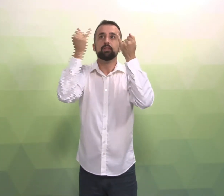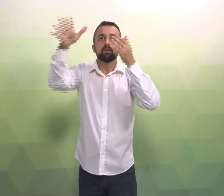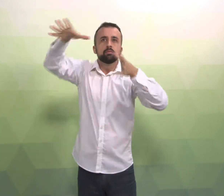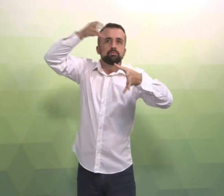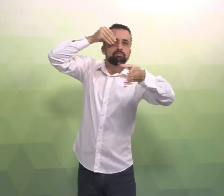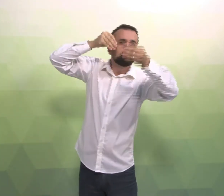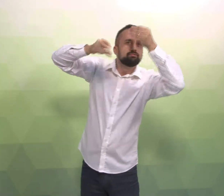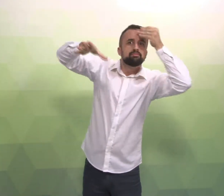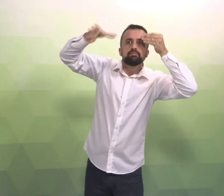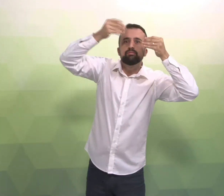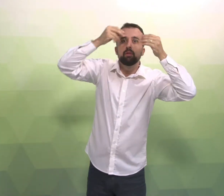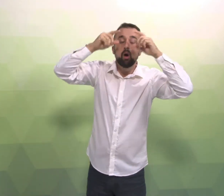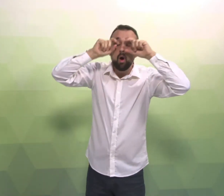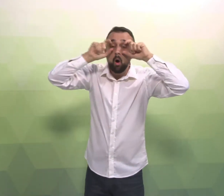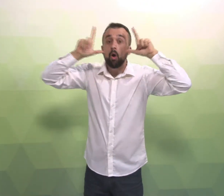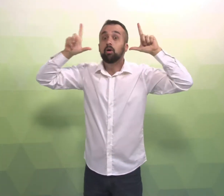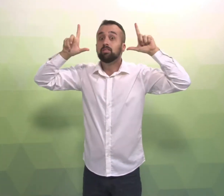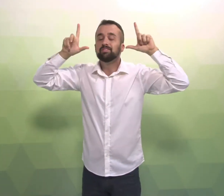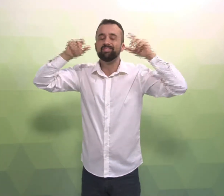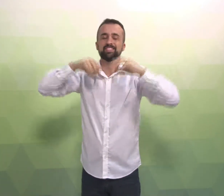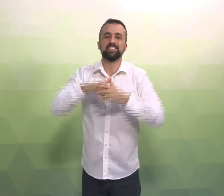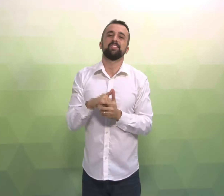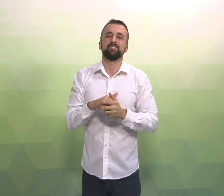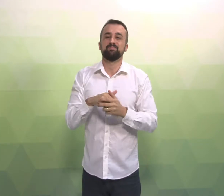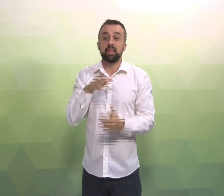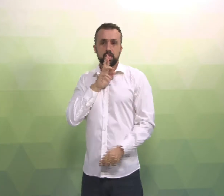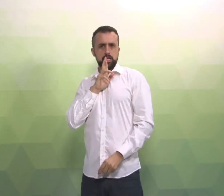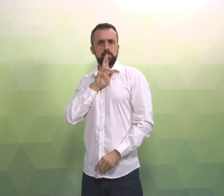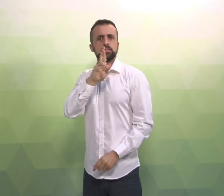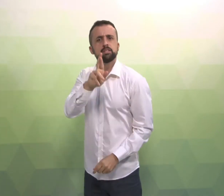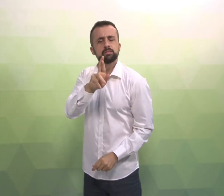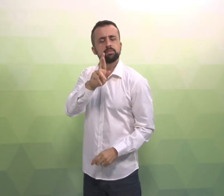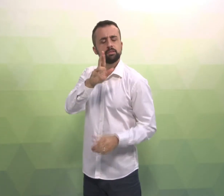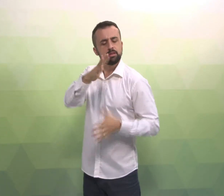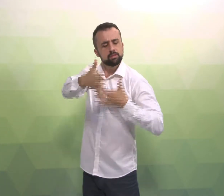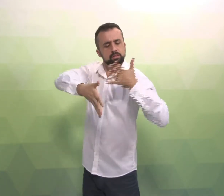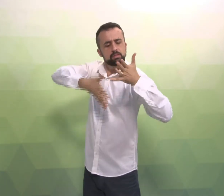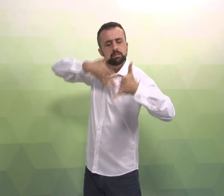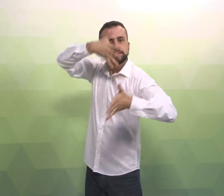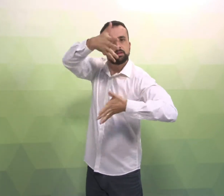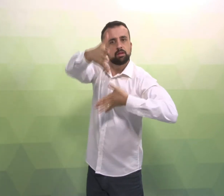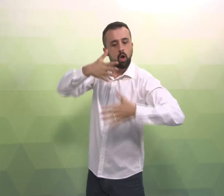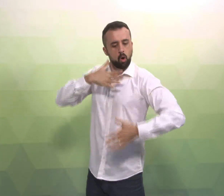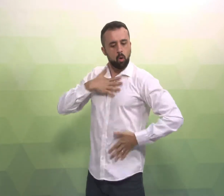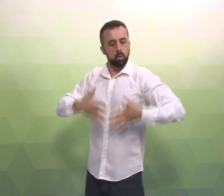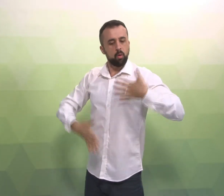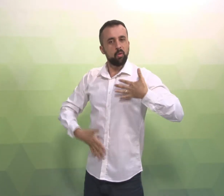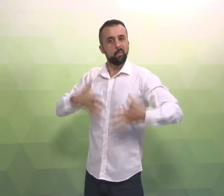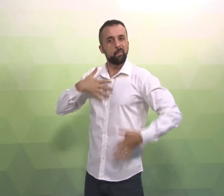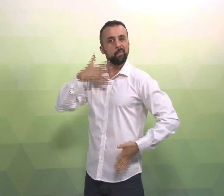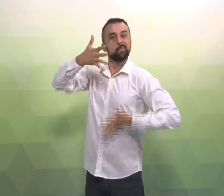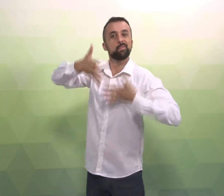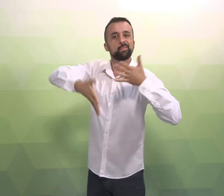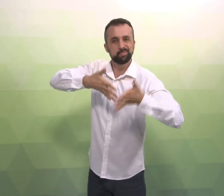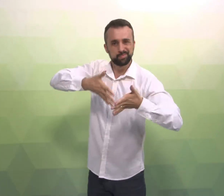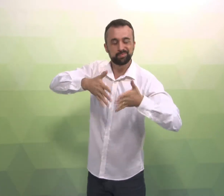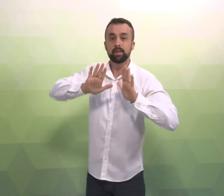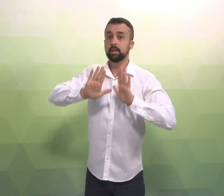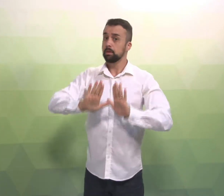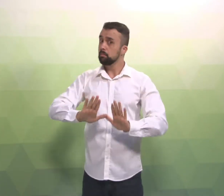olhos, no espaço de enunciação. E, em resposta, a comunicação é por meio das mãos